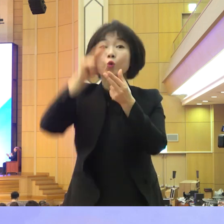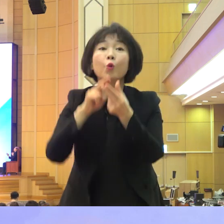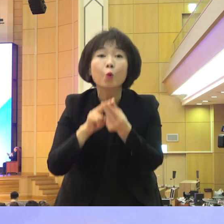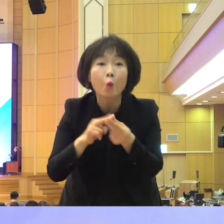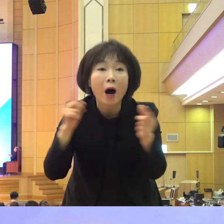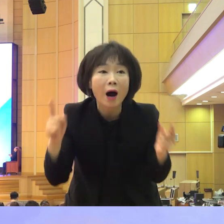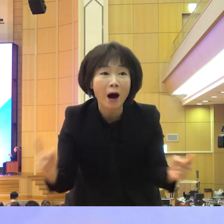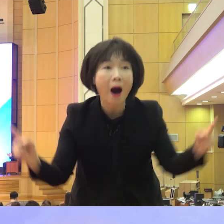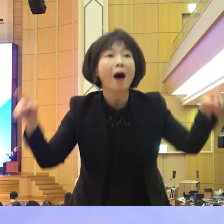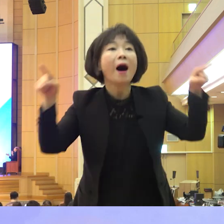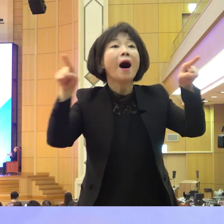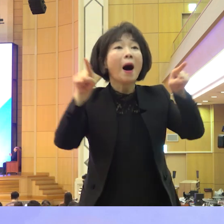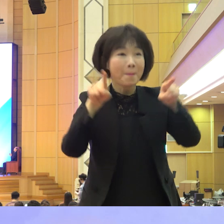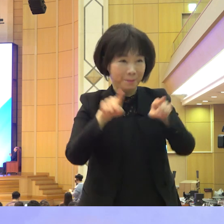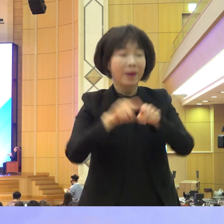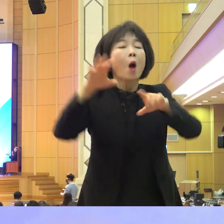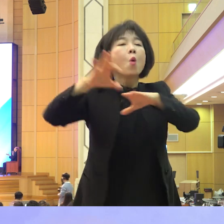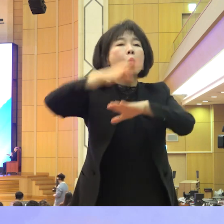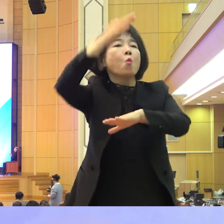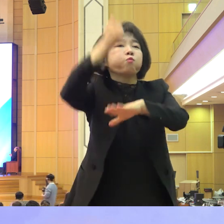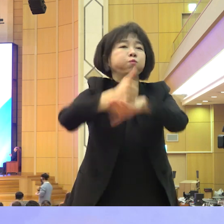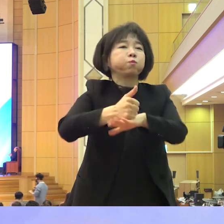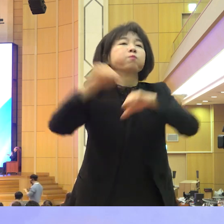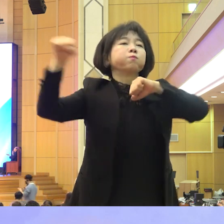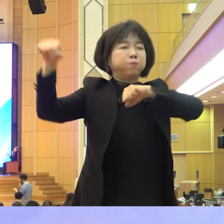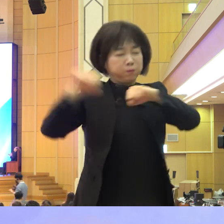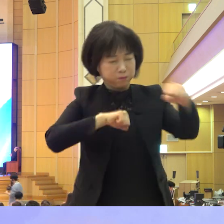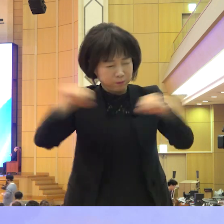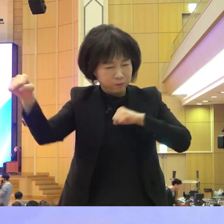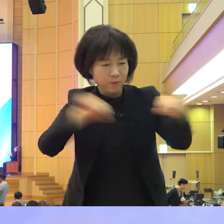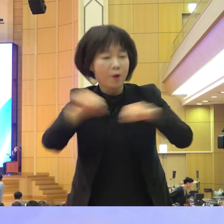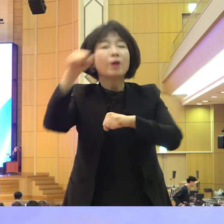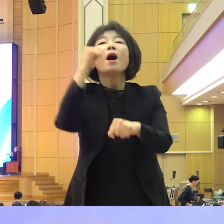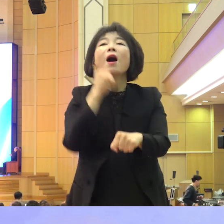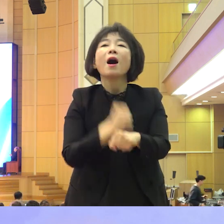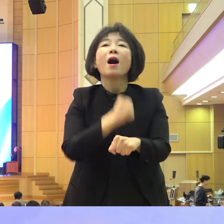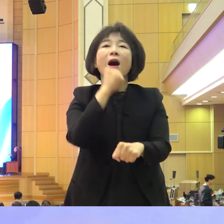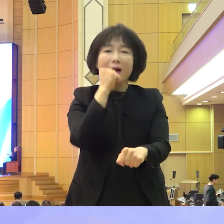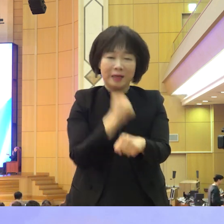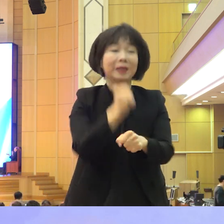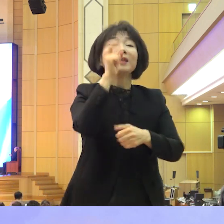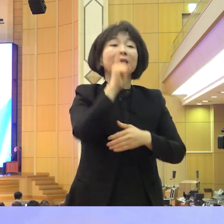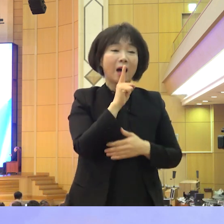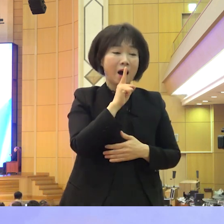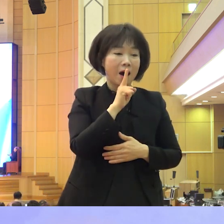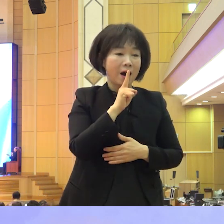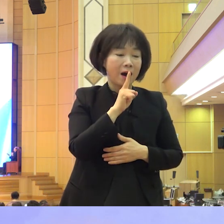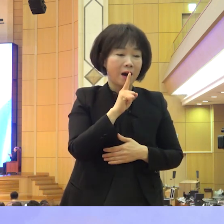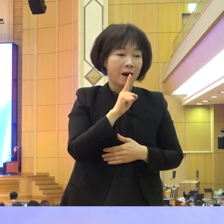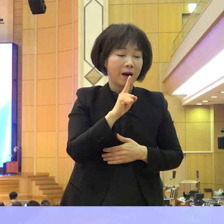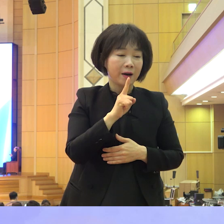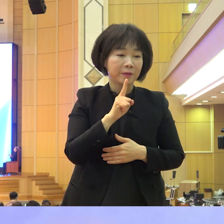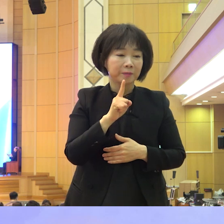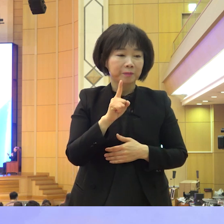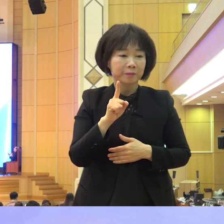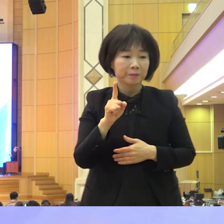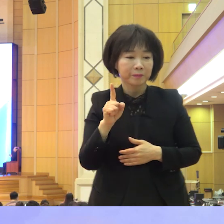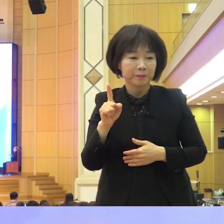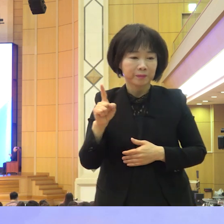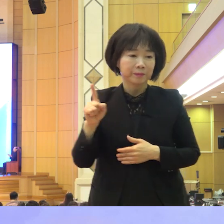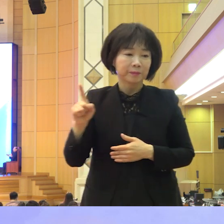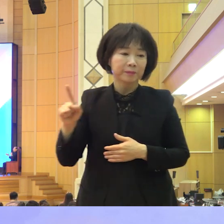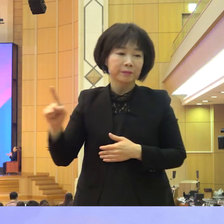영광의 주와 함께 왕노를 하리라. 아멘.